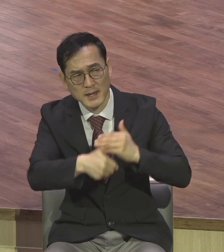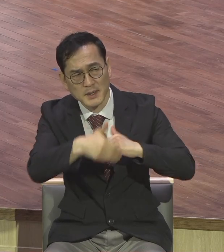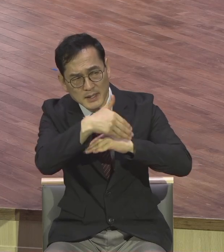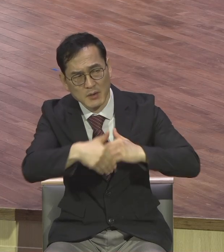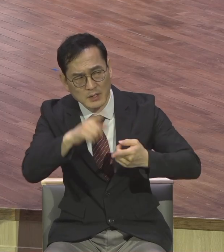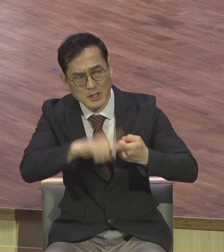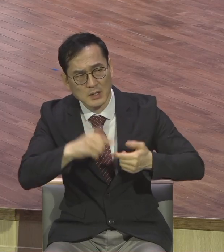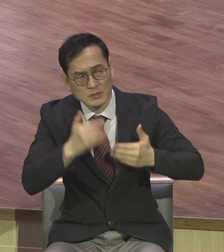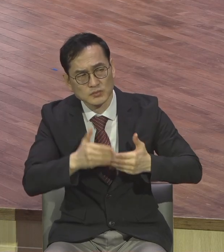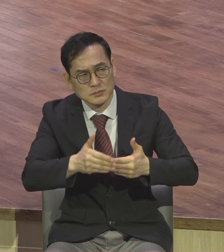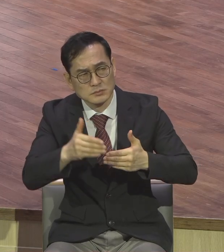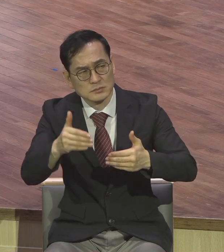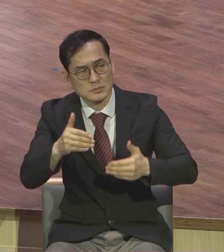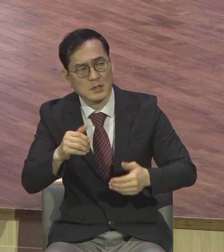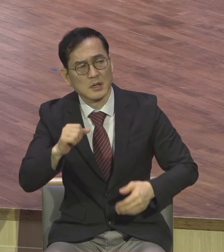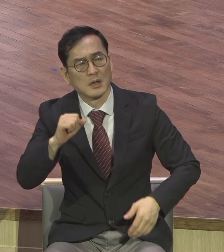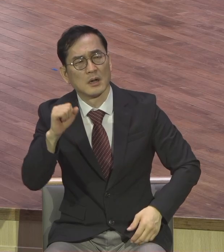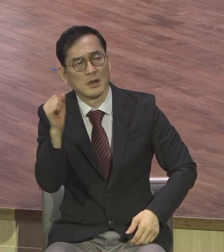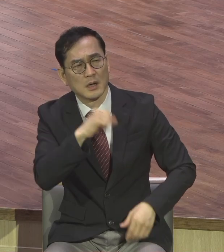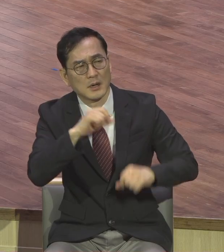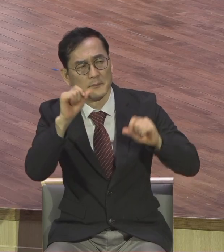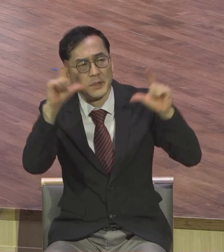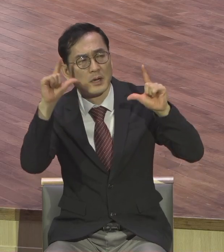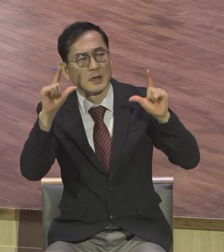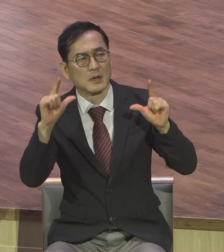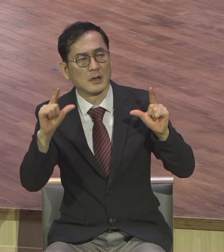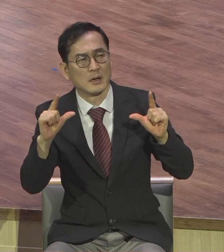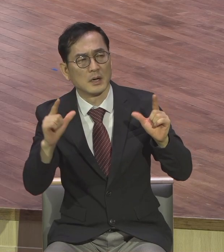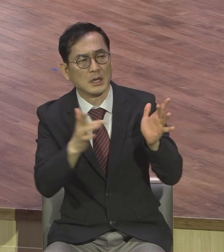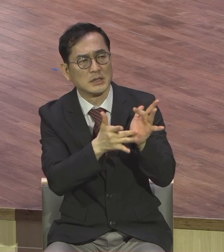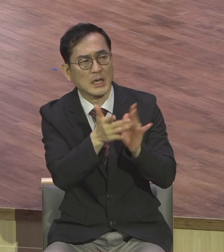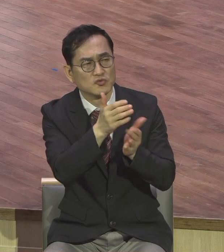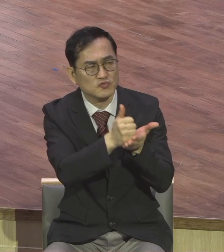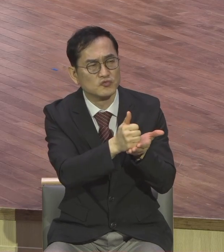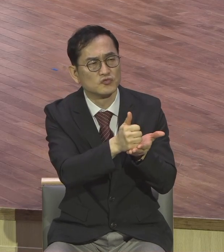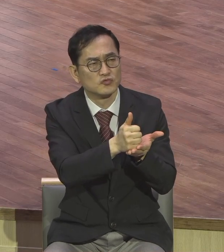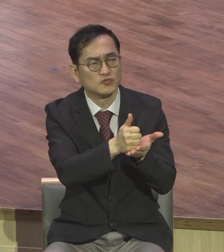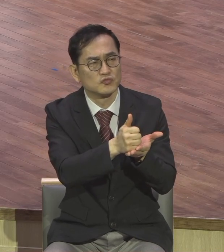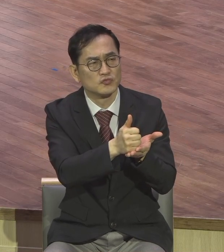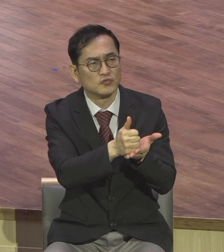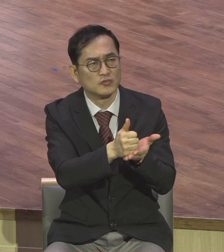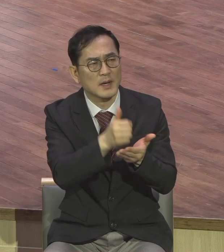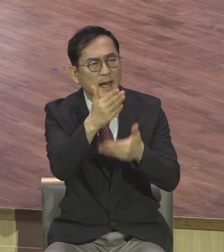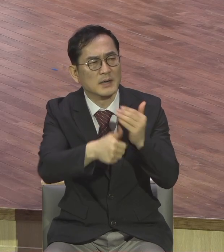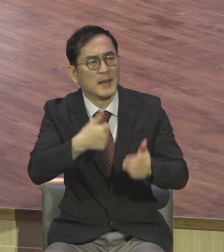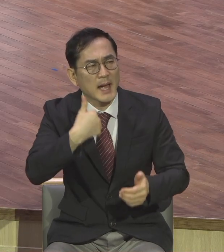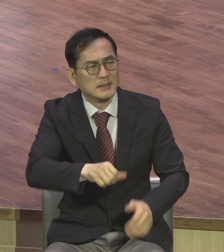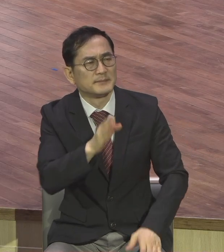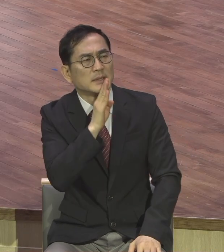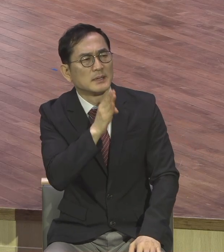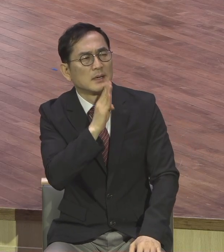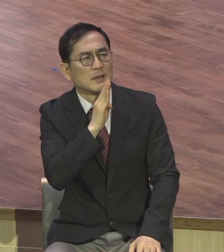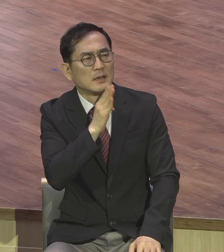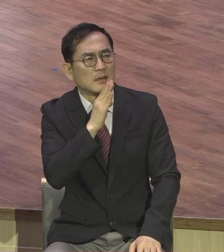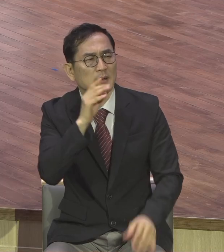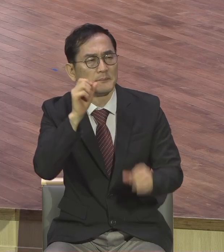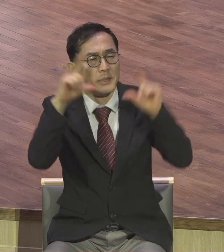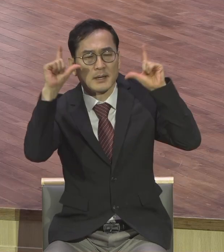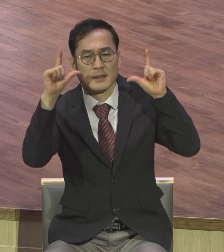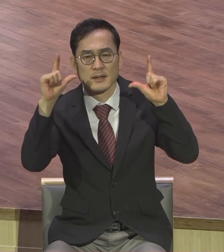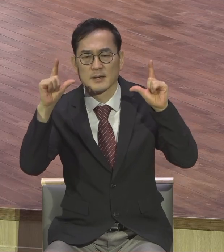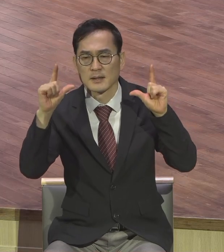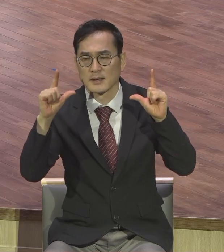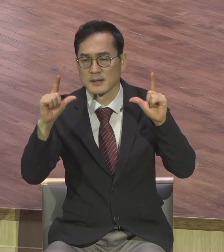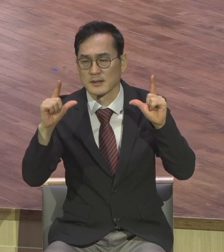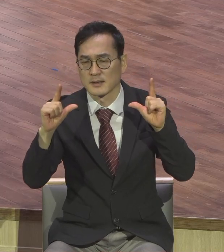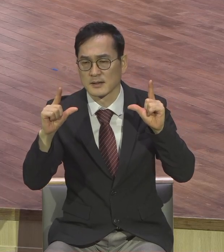그렇게 바라보면서 아 정말 이 예수가 정말로 하나님 아들 그리스도구나